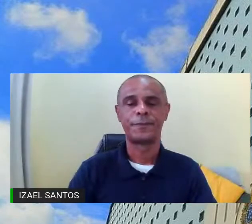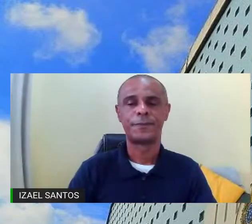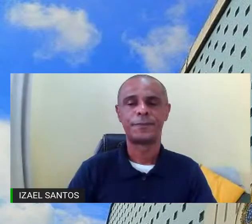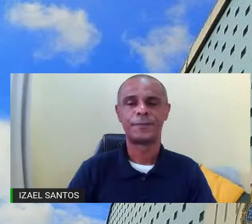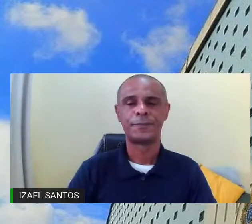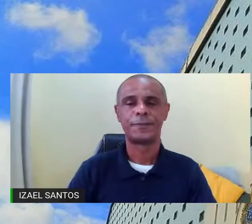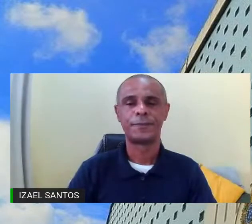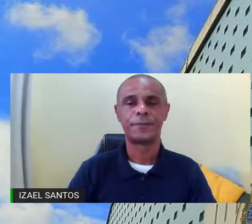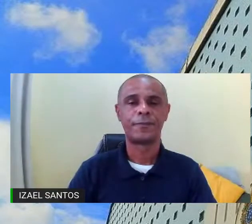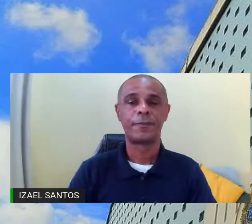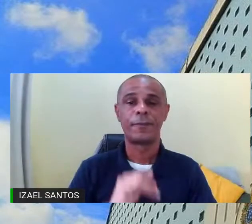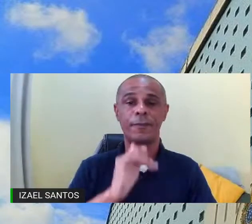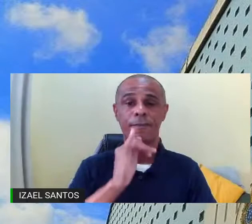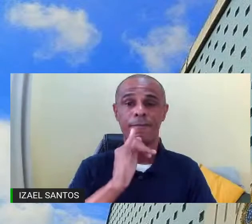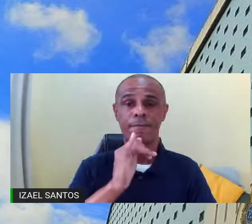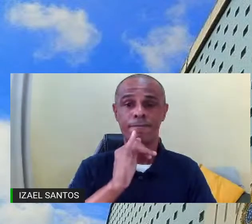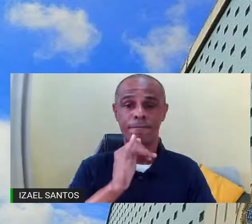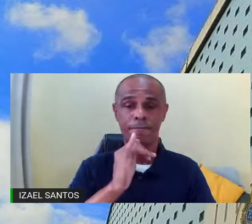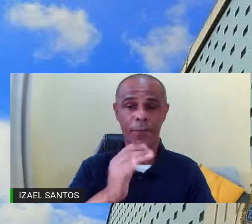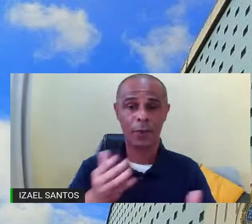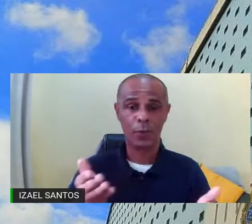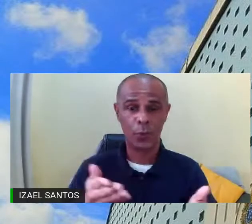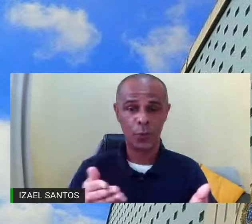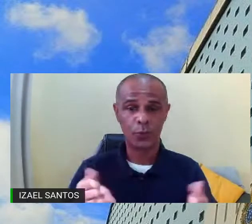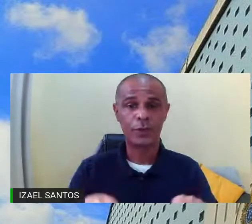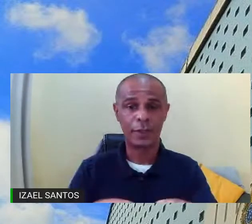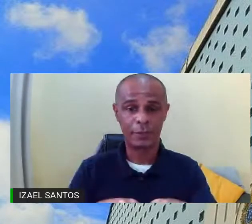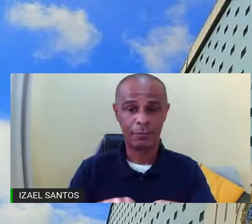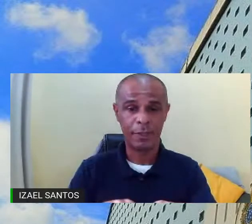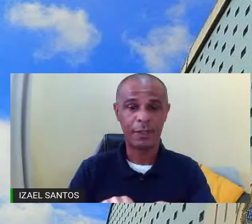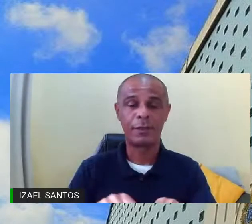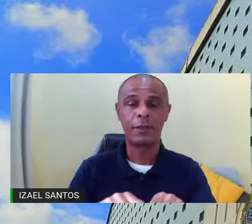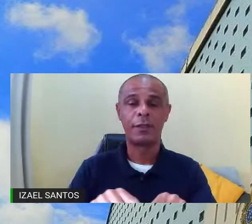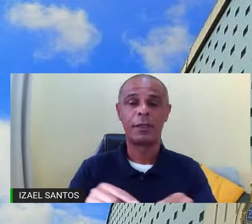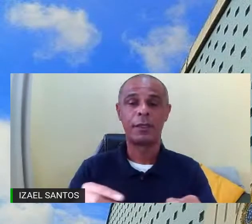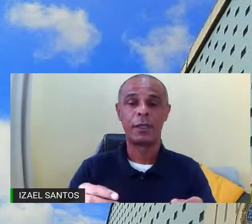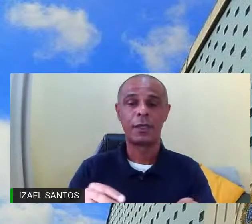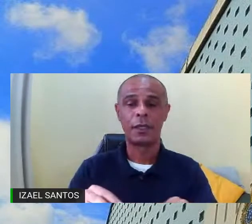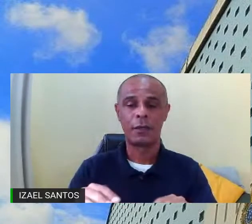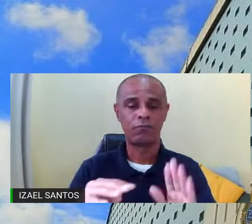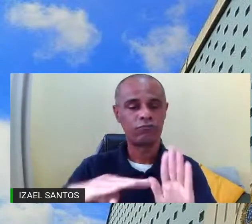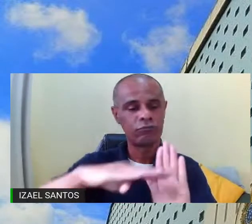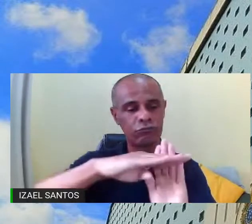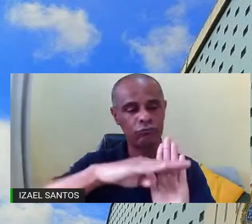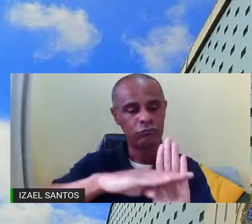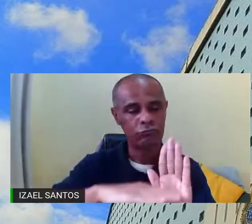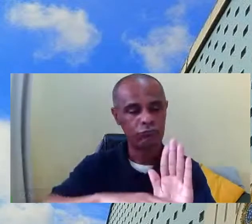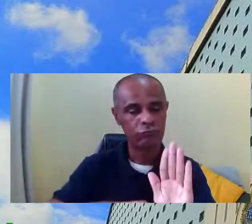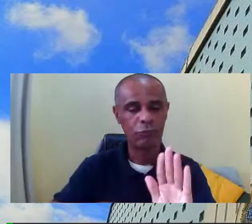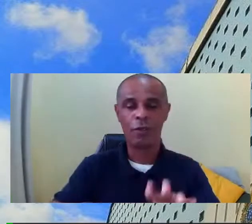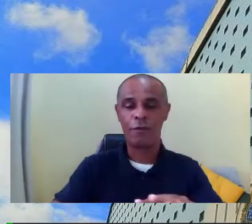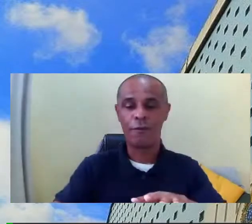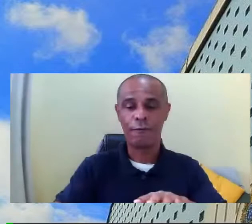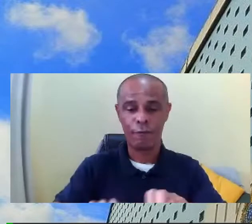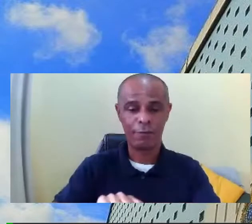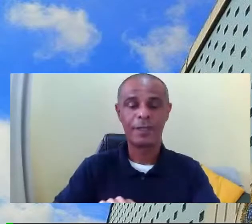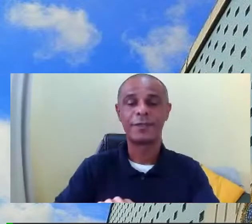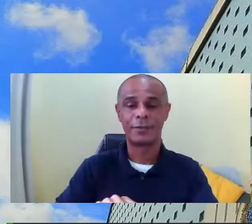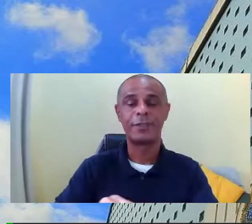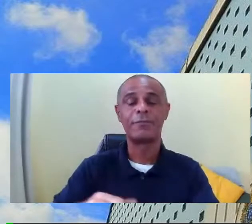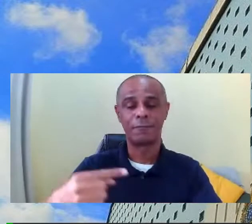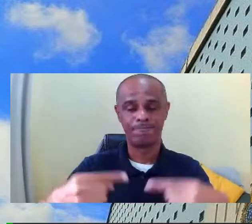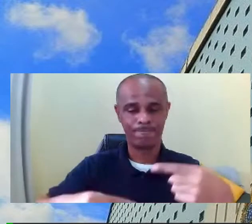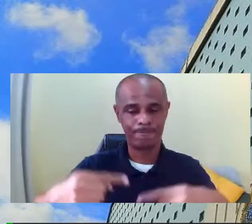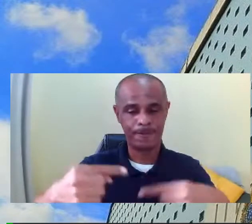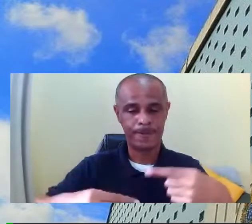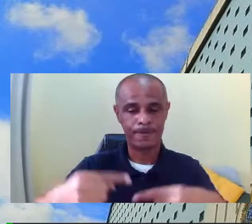aos itinerários formativos, que eu entendo que é uma grande preocupação dos senhores. Porque eles dão um golpe sem remissão,